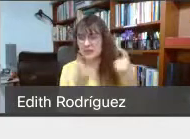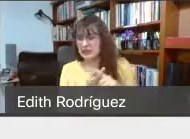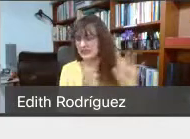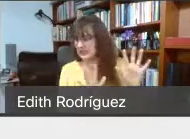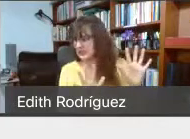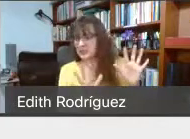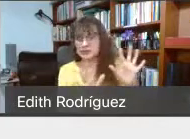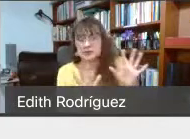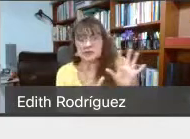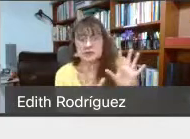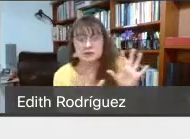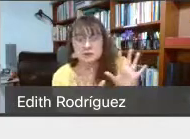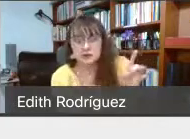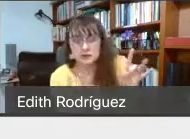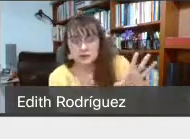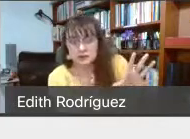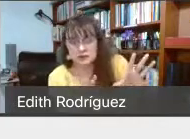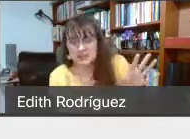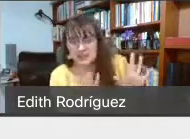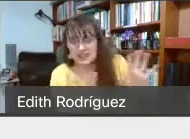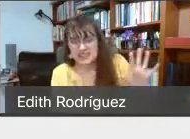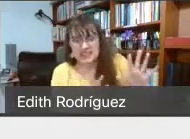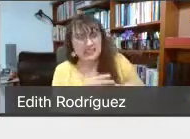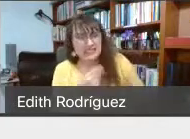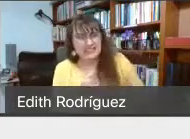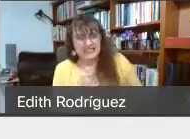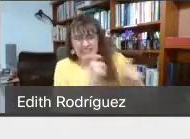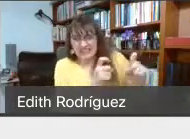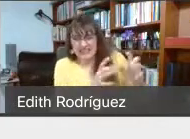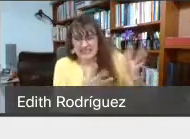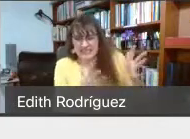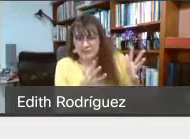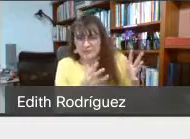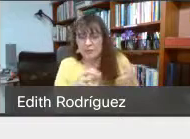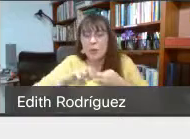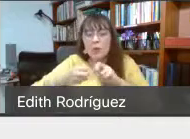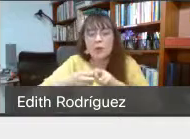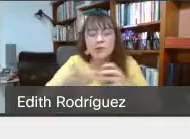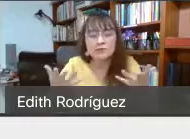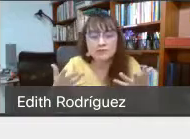la muerte, y no me gustaba de verdad el español, le tenía terror al español.